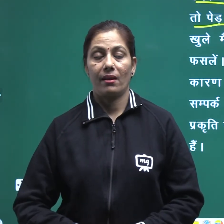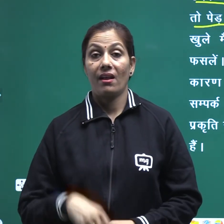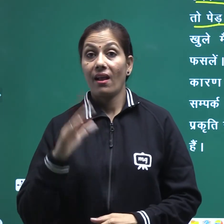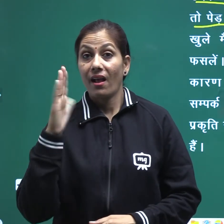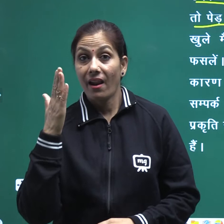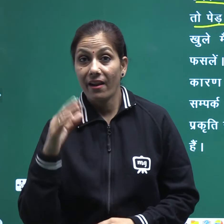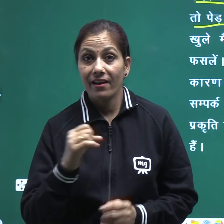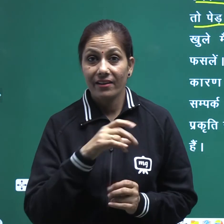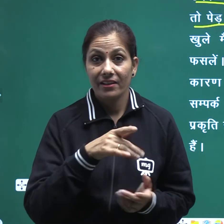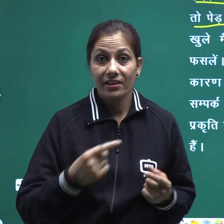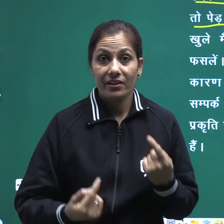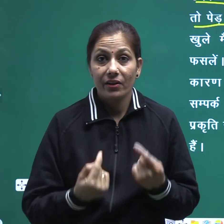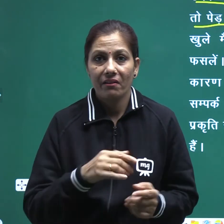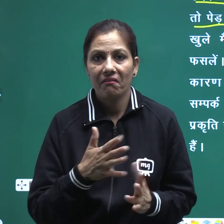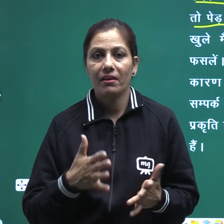हरियाली